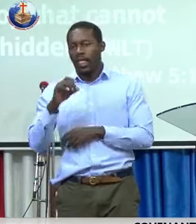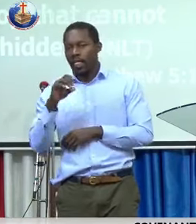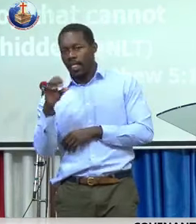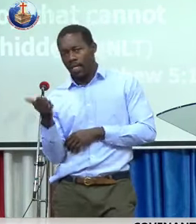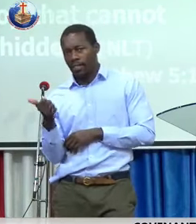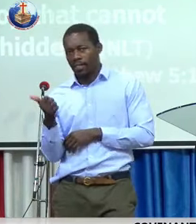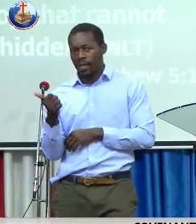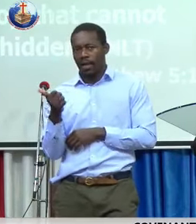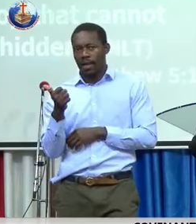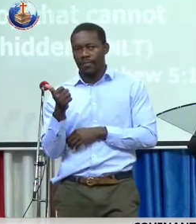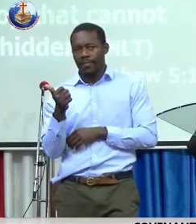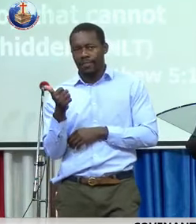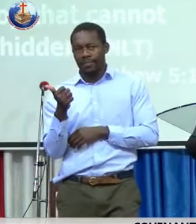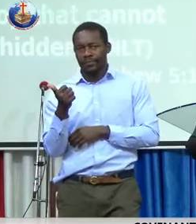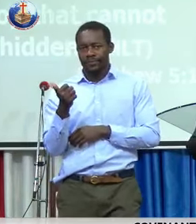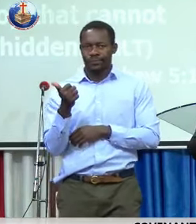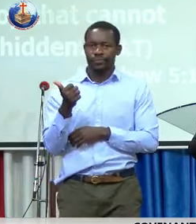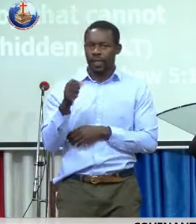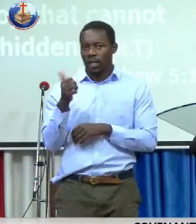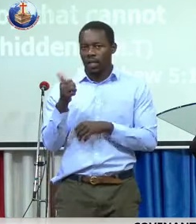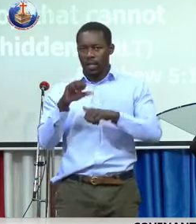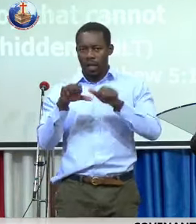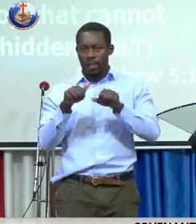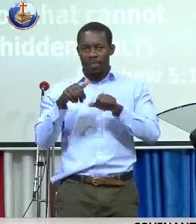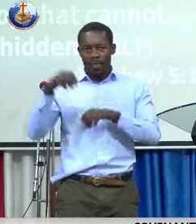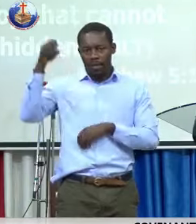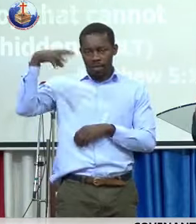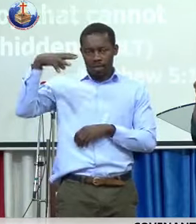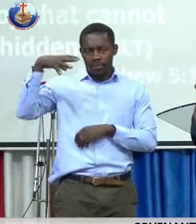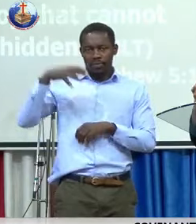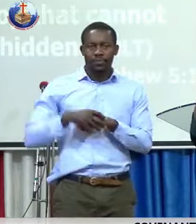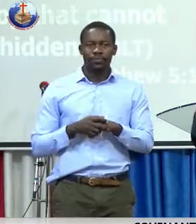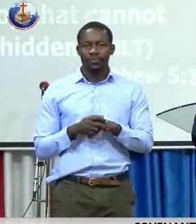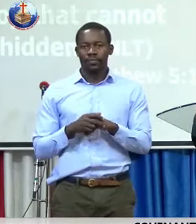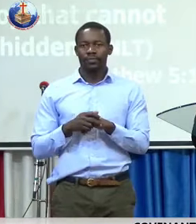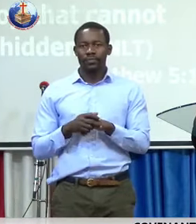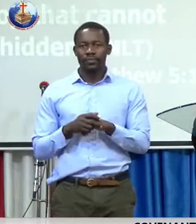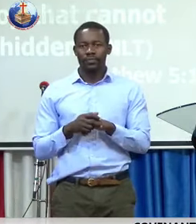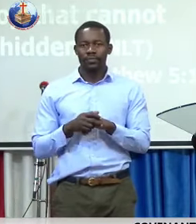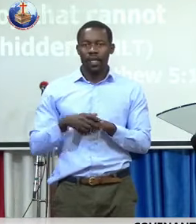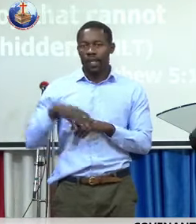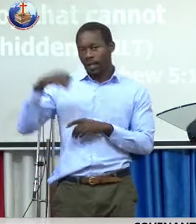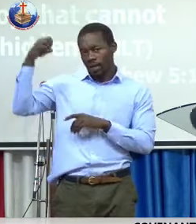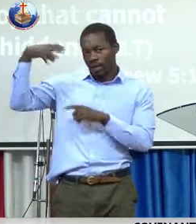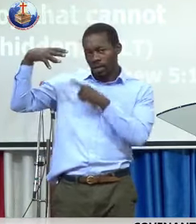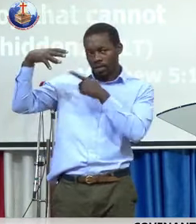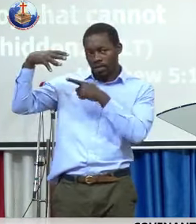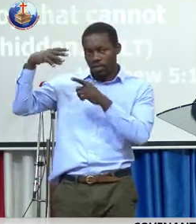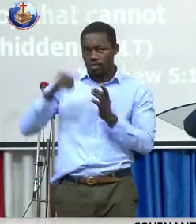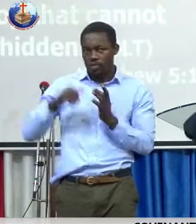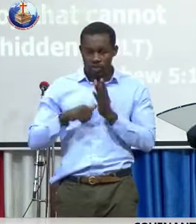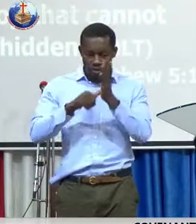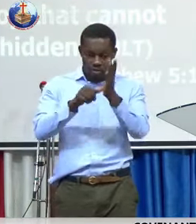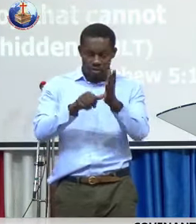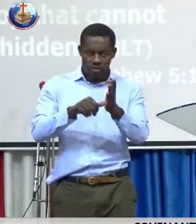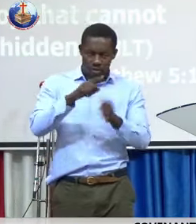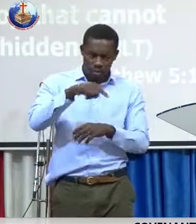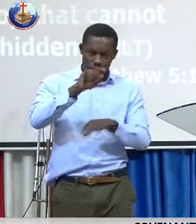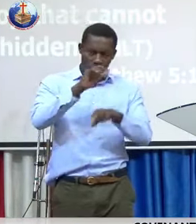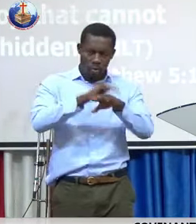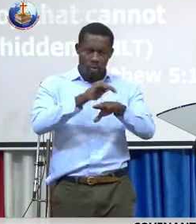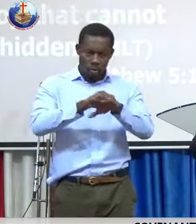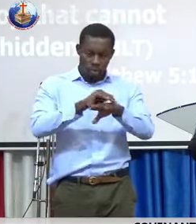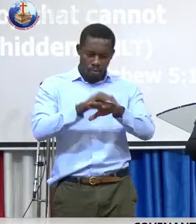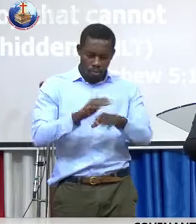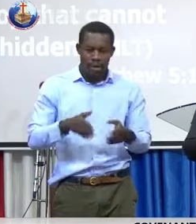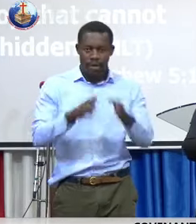operation of light, sasa upande mwingine wa utendaji kazi wa nuru ya Mungu, it shows us the right way by showing us the path to follow. Kutuonyesha njia